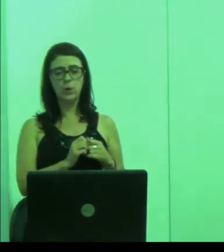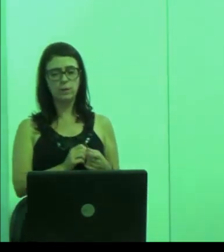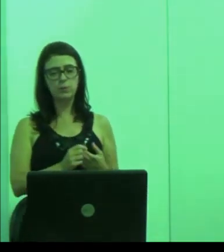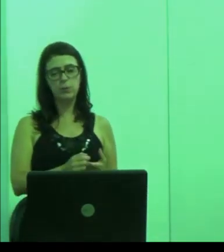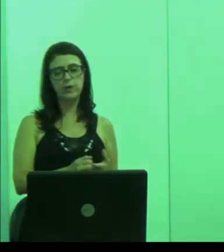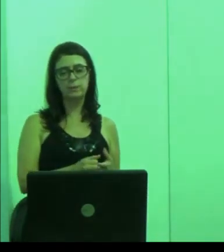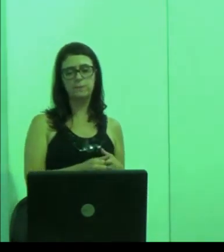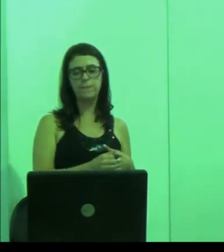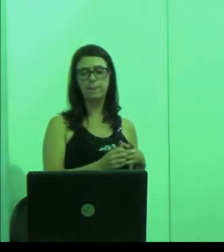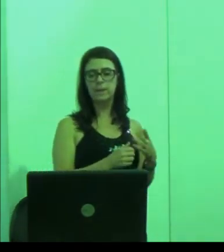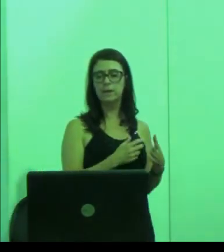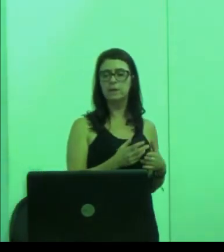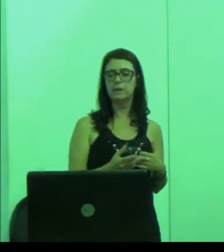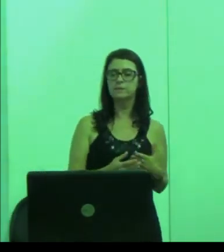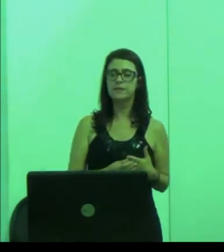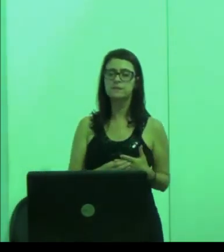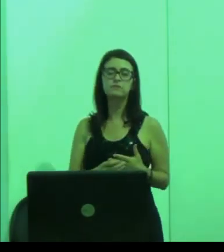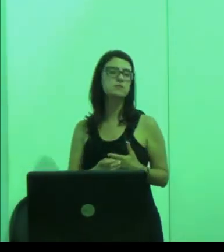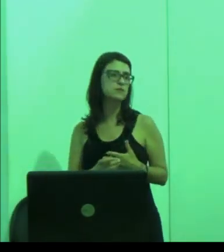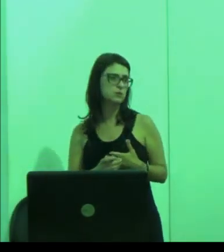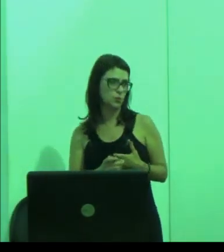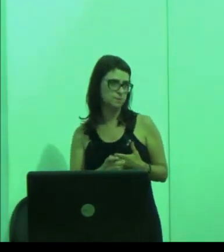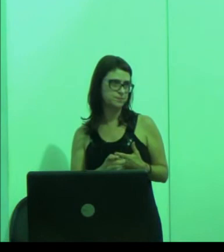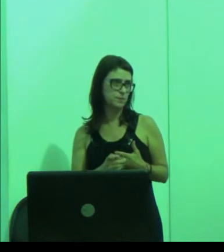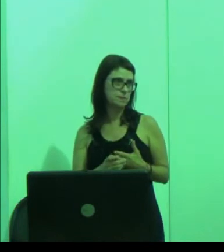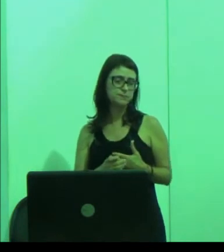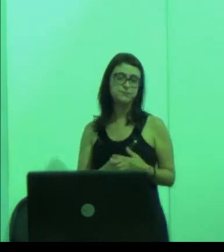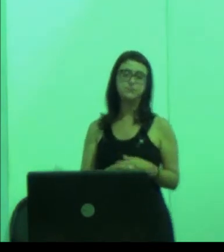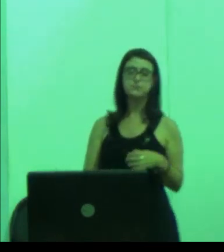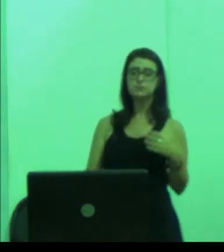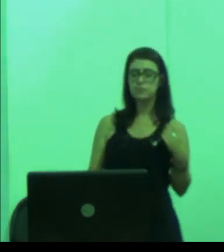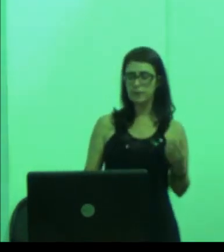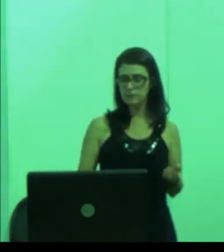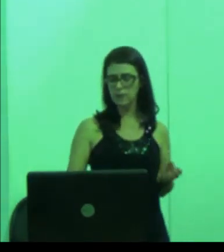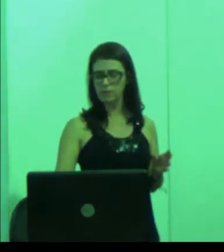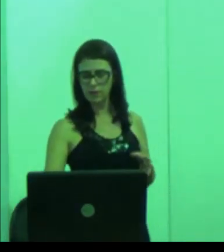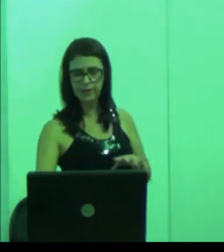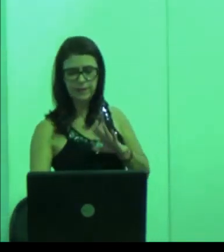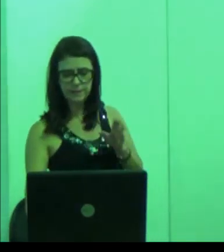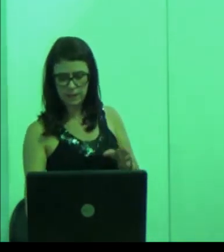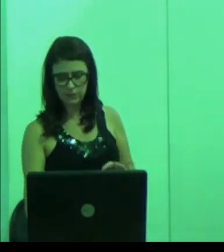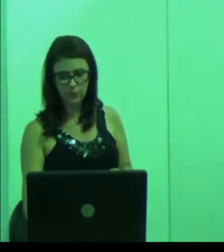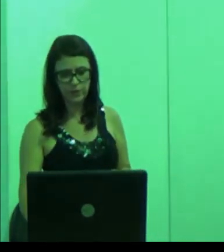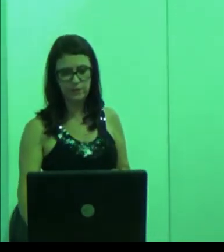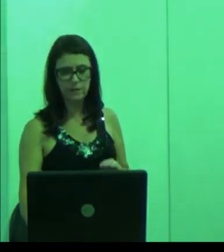por poema, é, desse que você escolheu, tá? Então, ok, ela foi